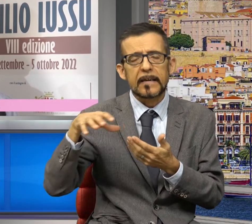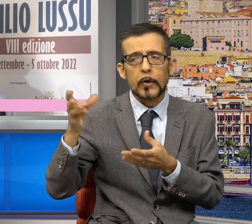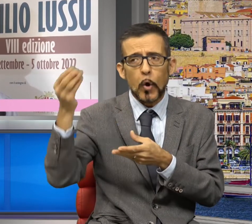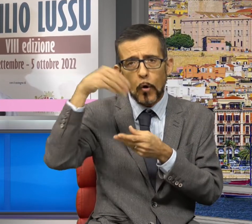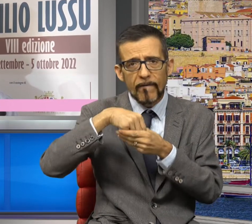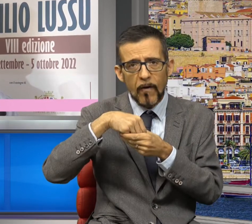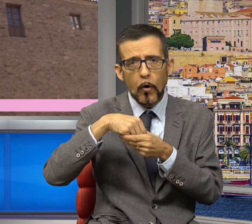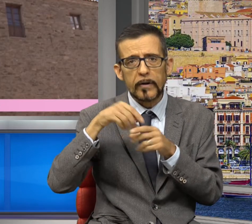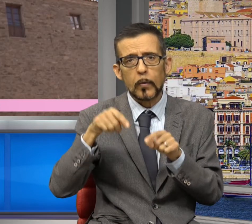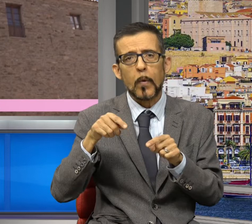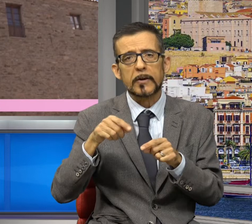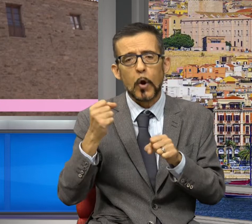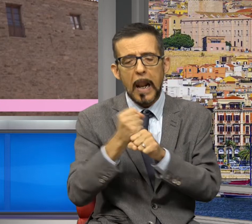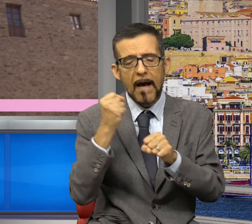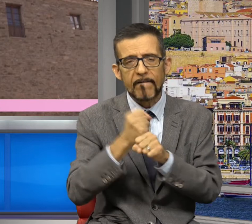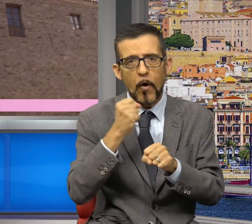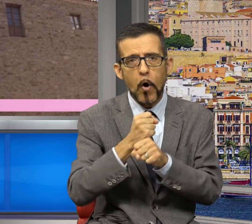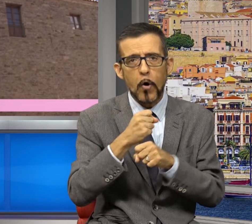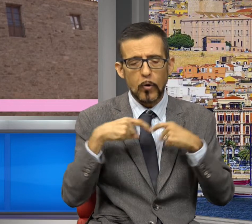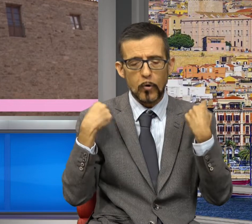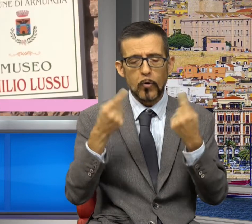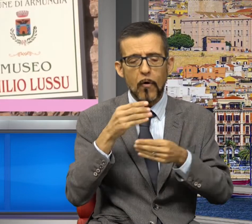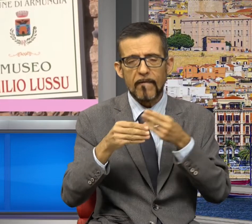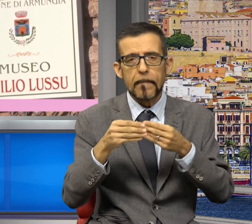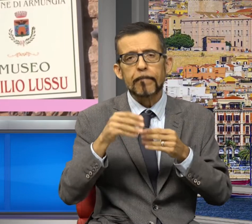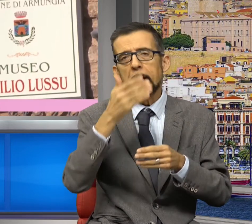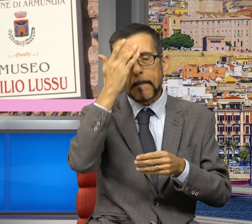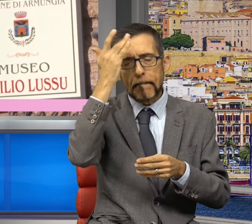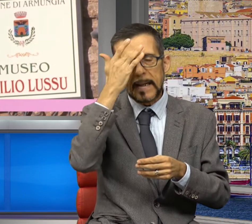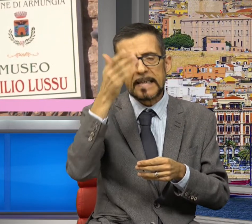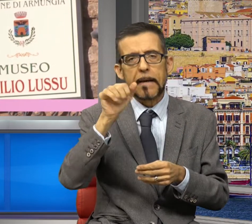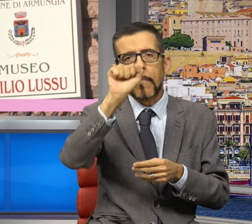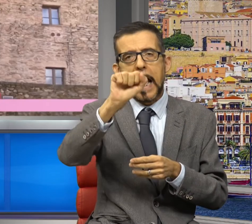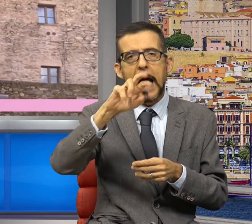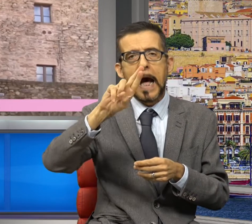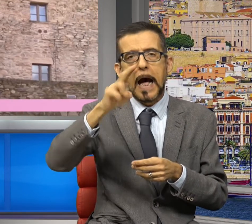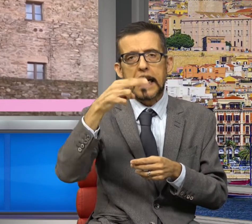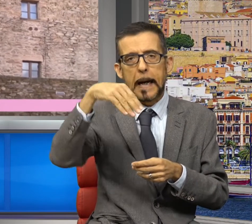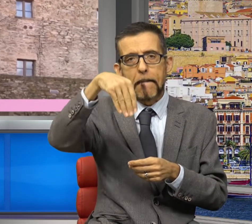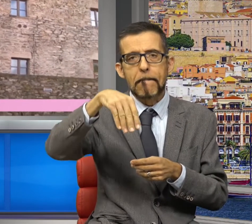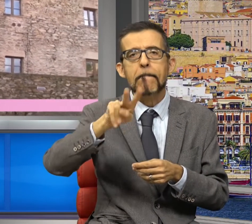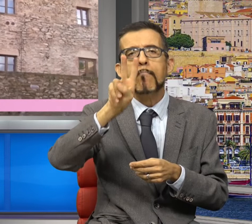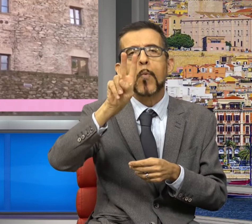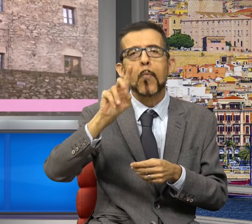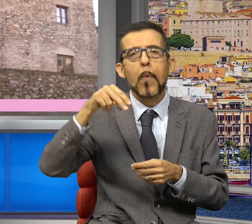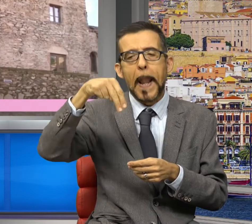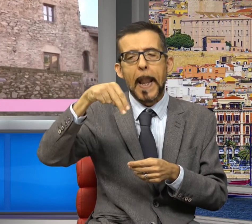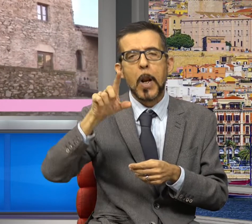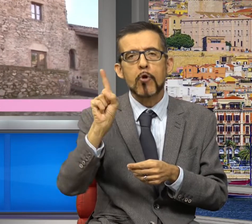in questo lavoro che stiamo facendo, per esempio Armungia, il paese dove Emilio Lussu è nato e ha vissuto per un breve periodo, però